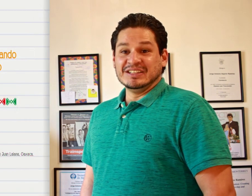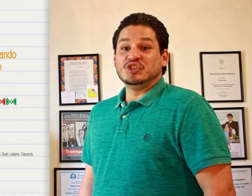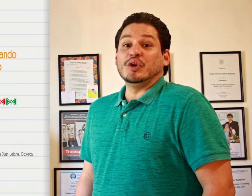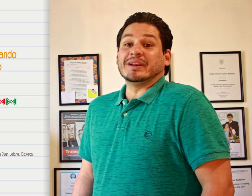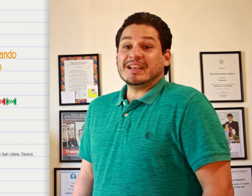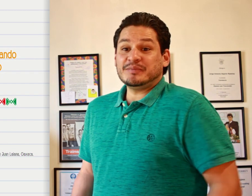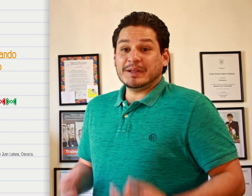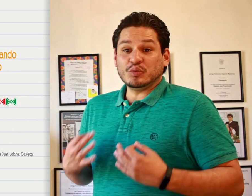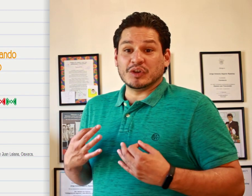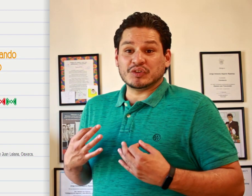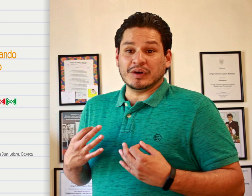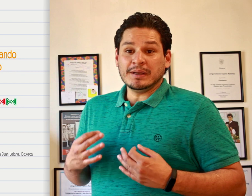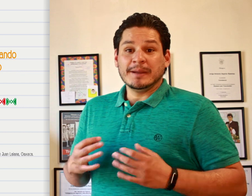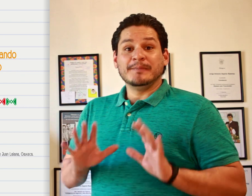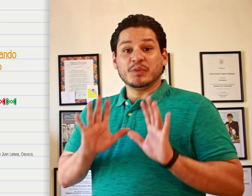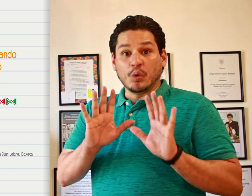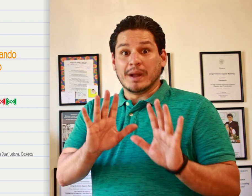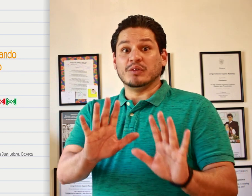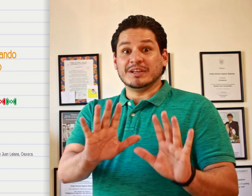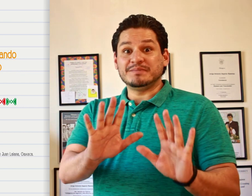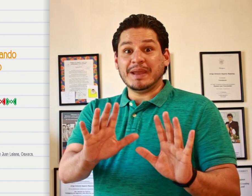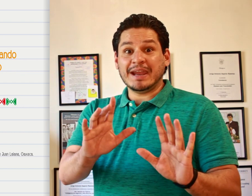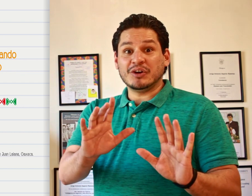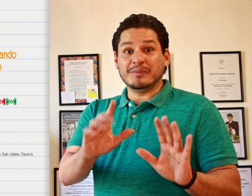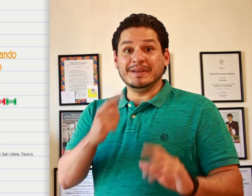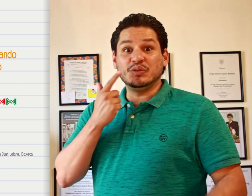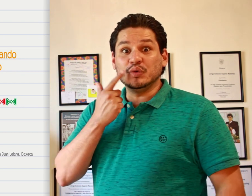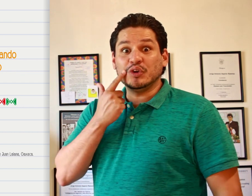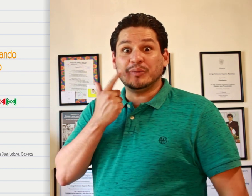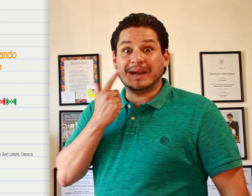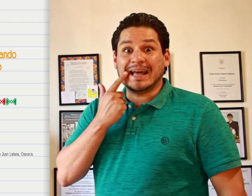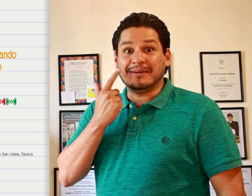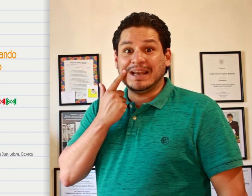Soy respetuoso cuando espero mi turno para hablar.